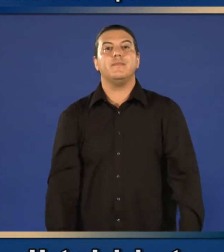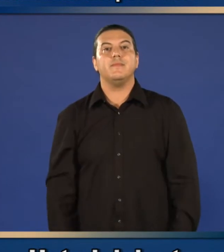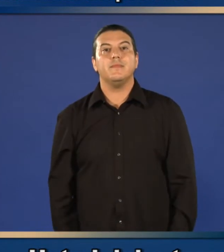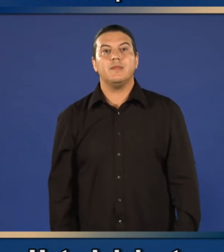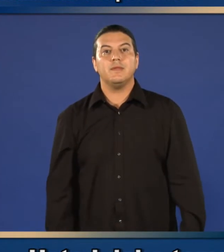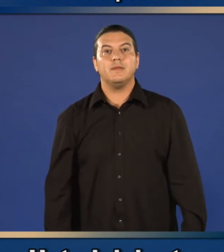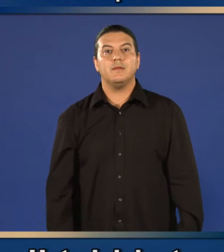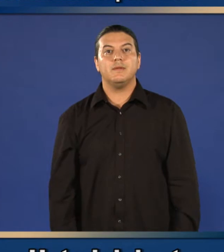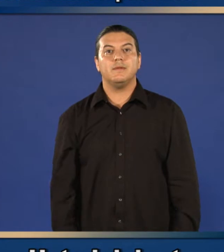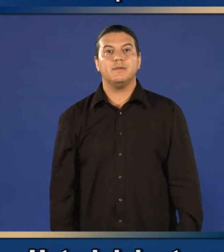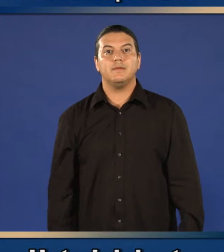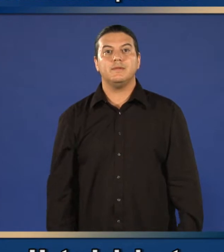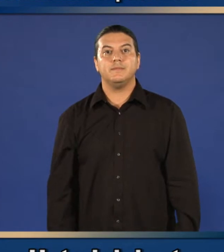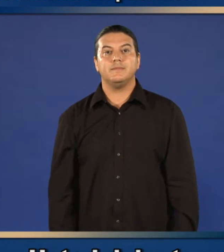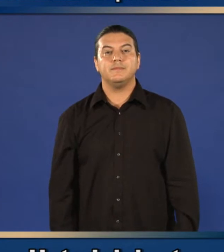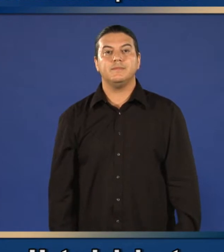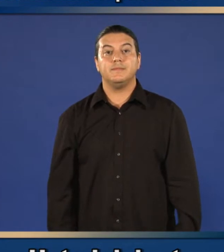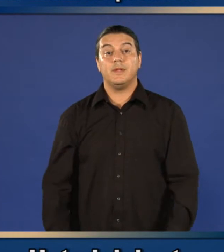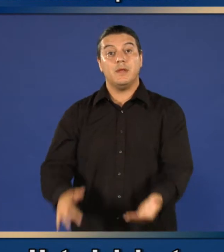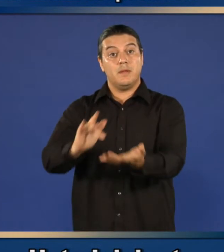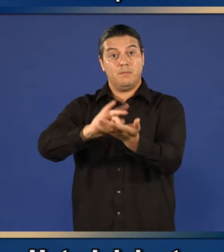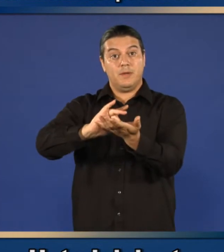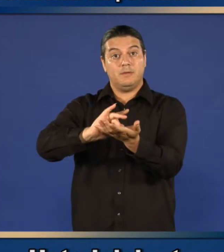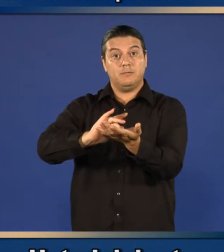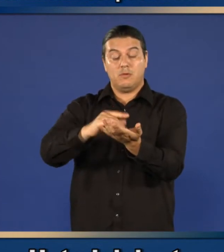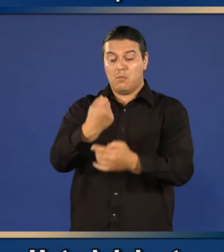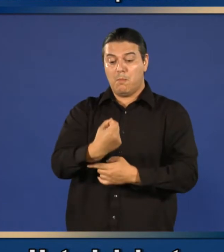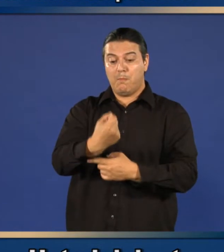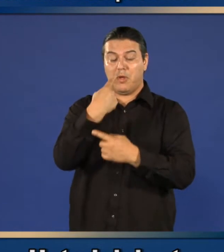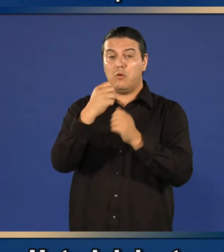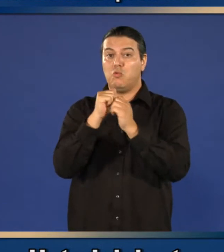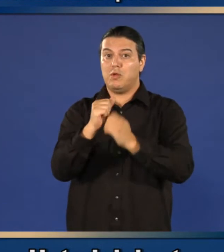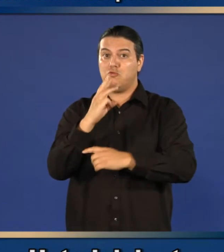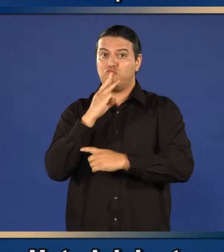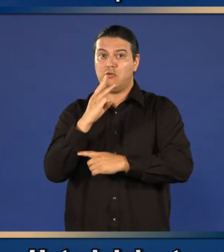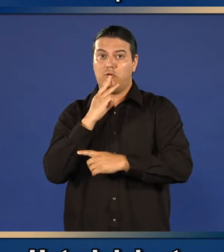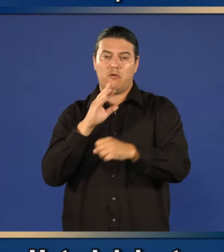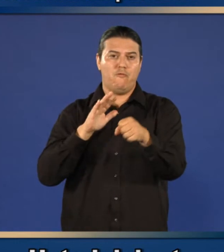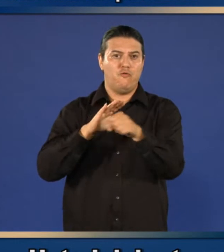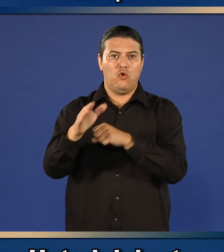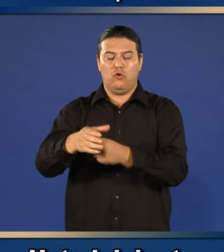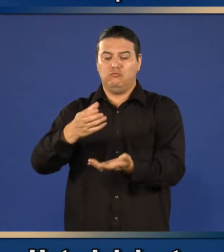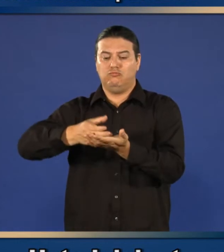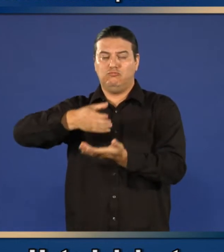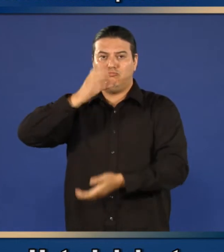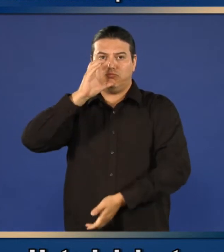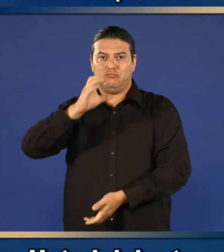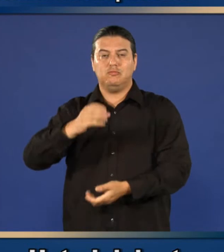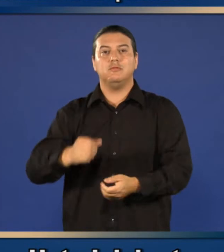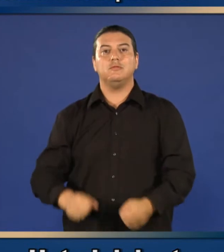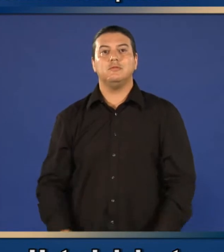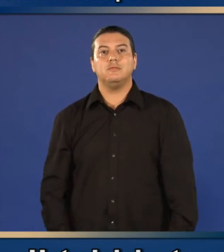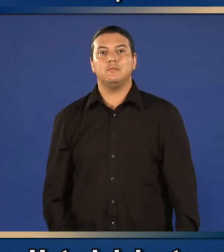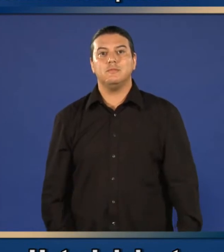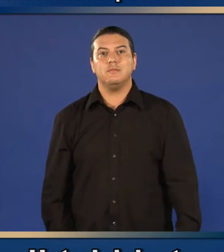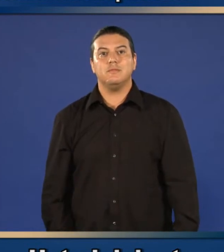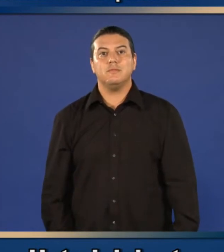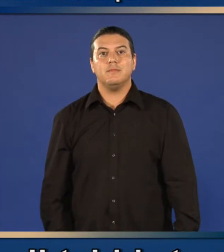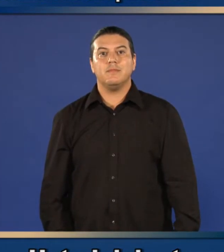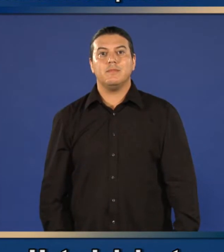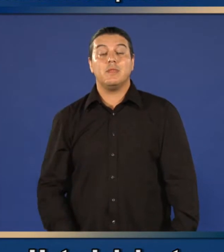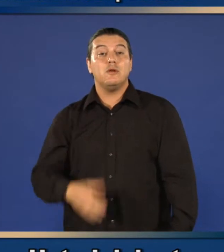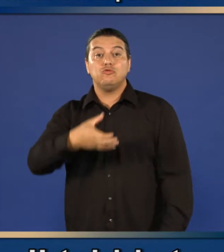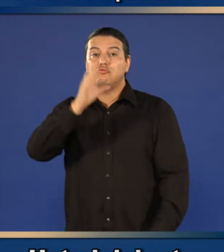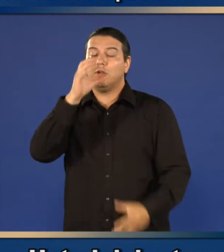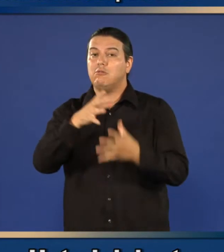usted debe tomar este medicamento con un vaso lleno de agua beba varios vasos de agua